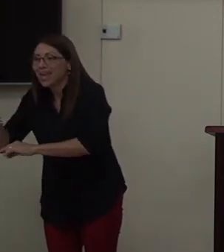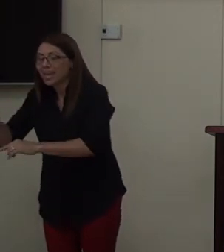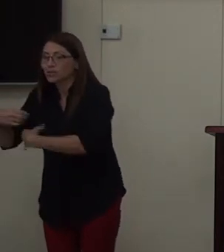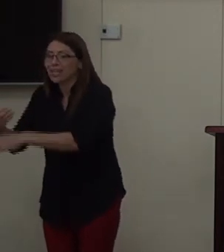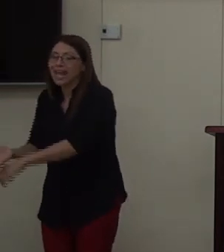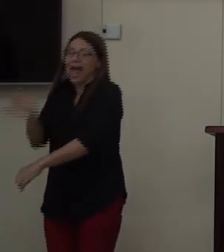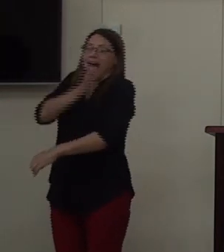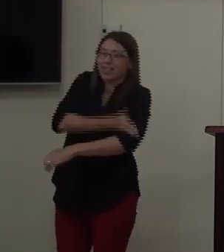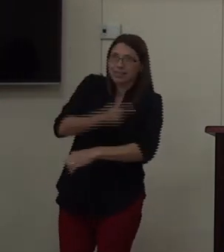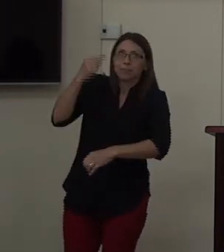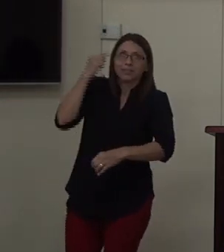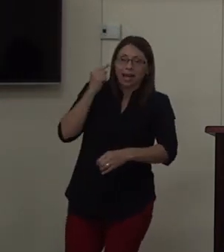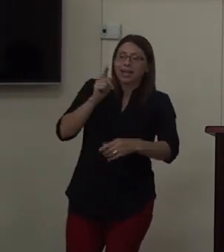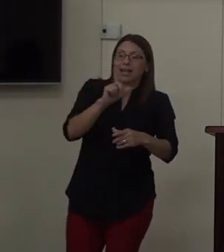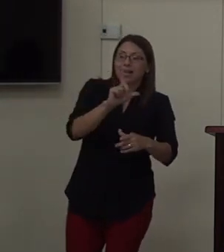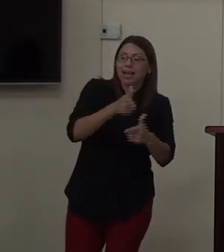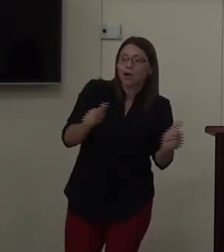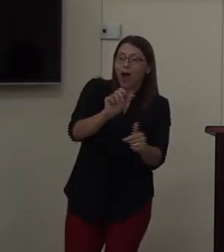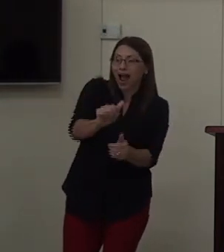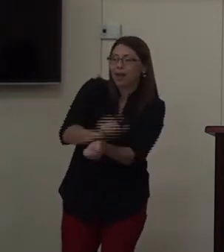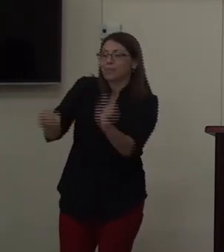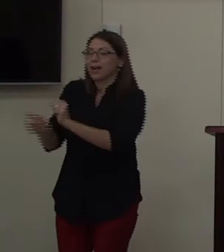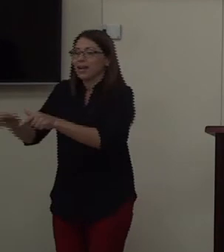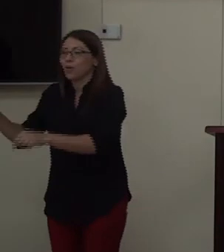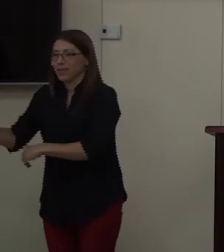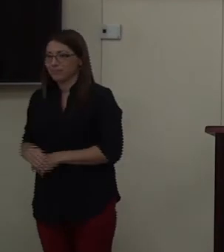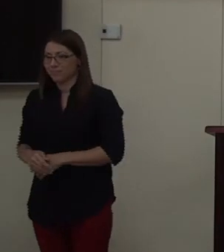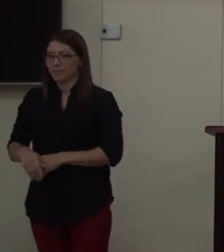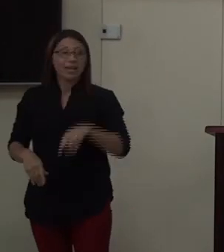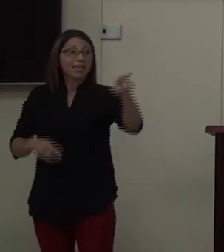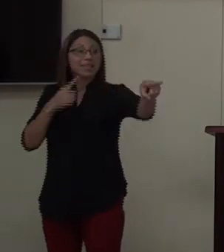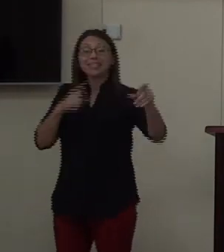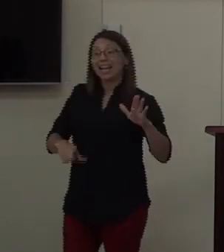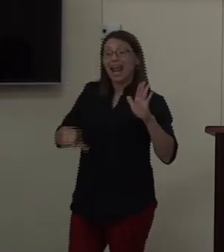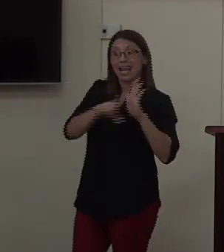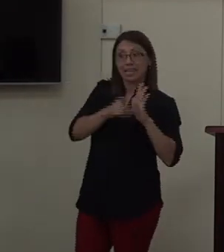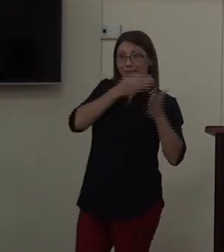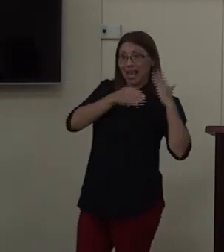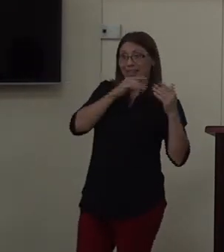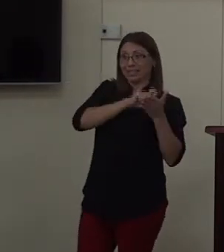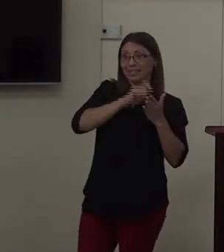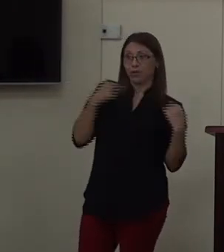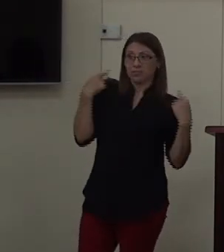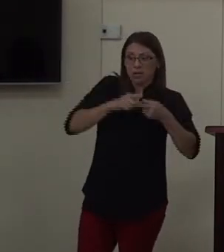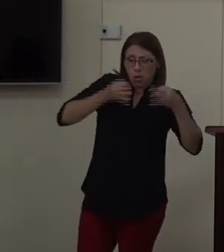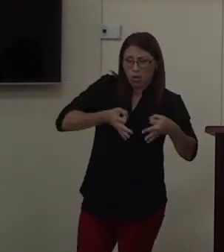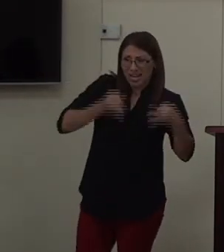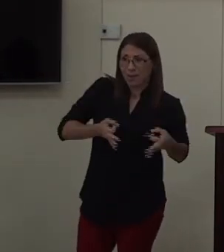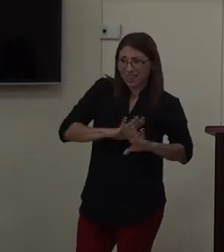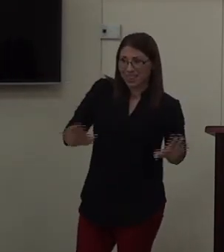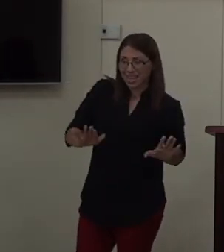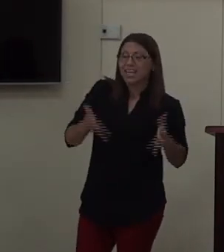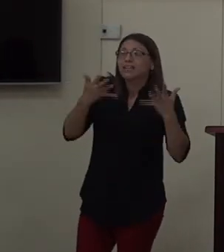montón de factores, como que la lengua, la ley originalmente escrita en español, que se pretendía traducir a maleco, ya viene con toda